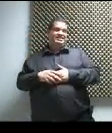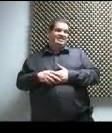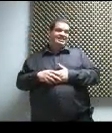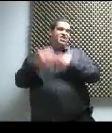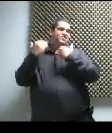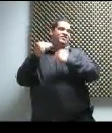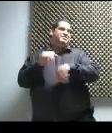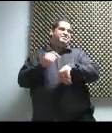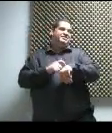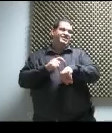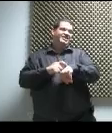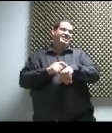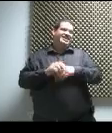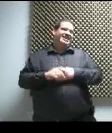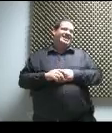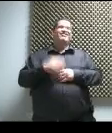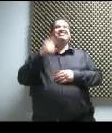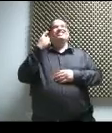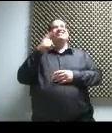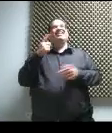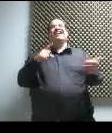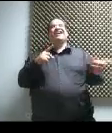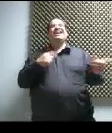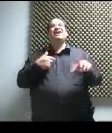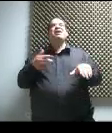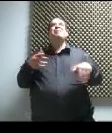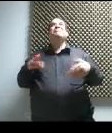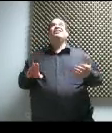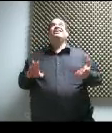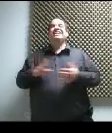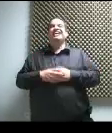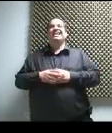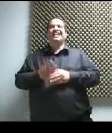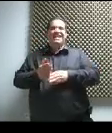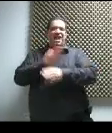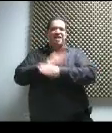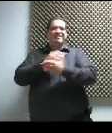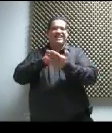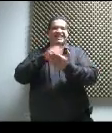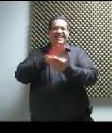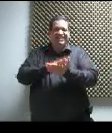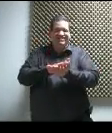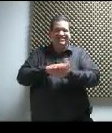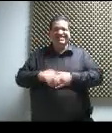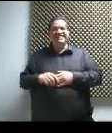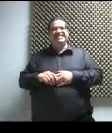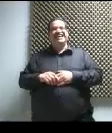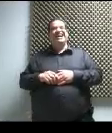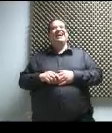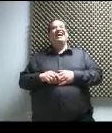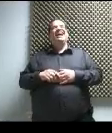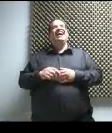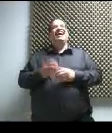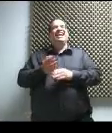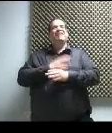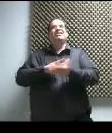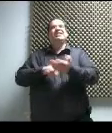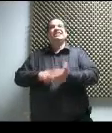no. Para, para. Muchacho. La preinscripción